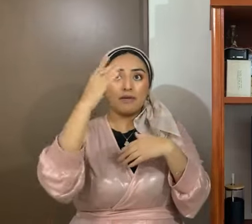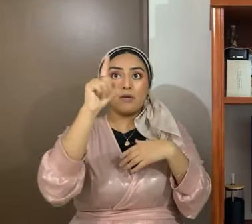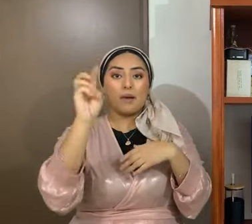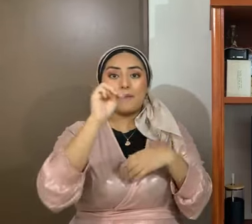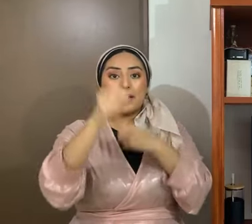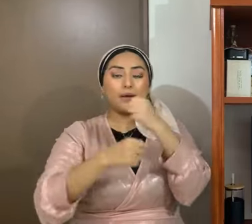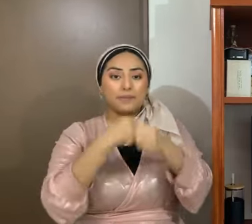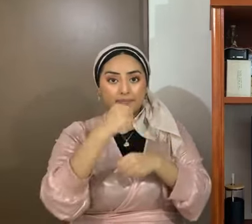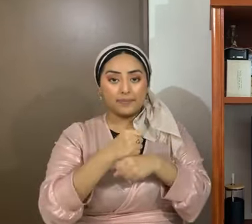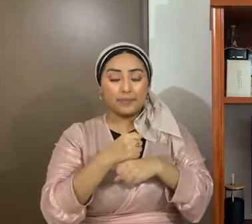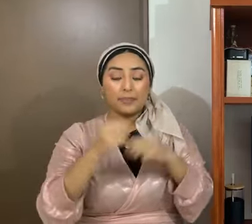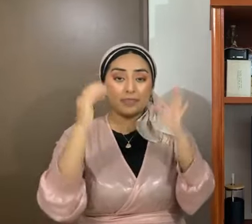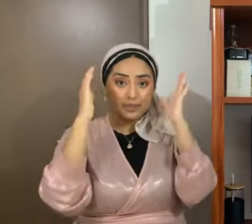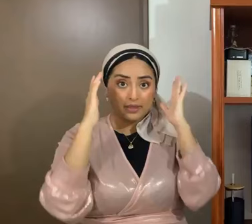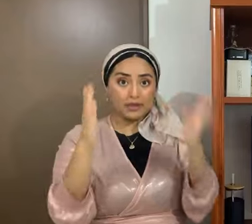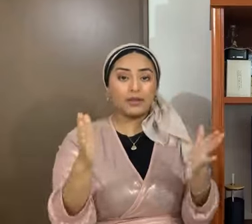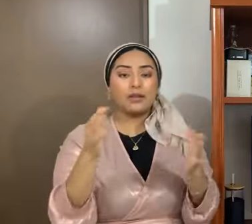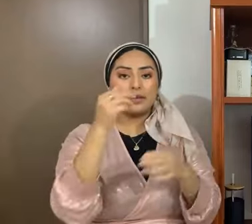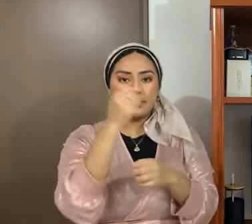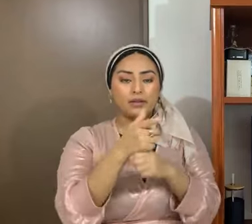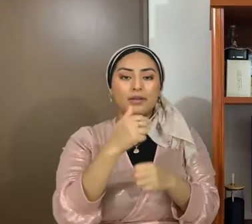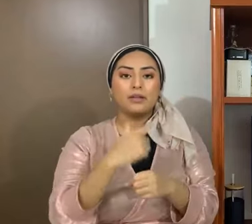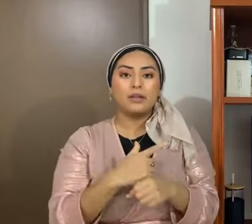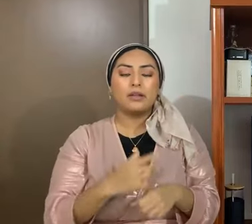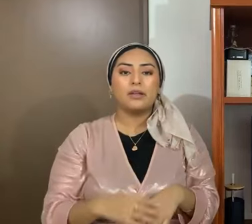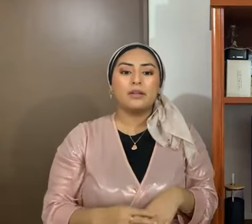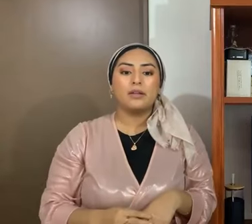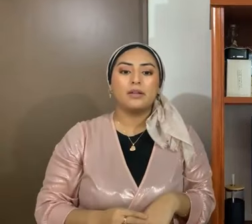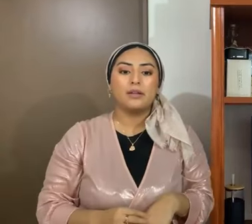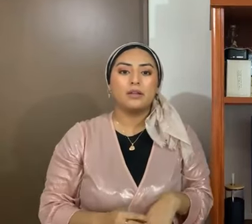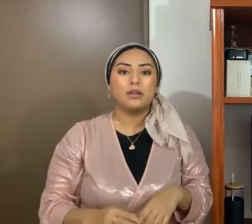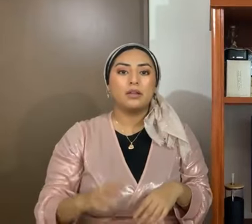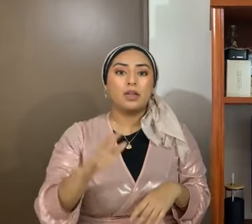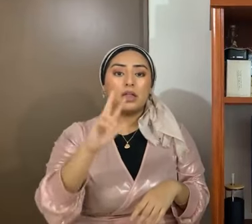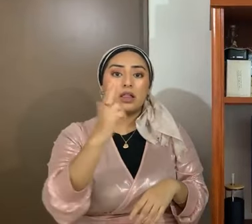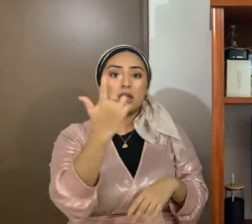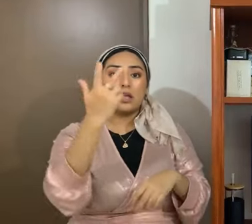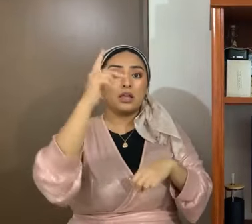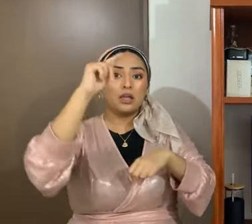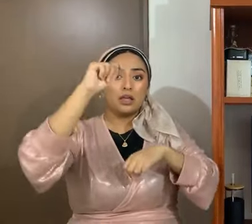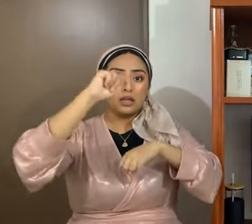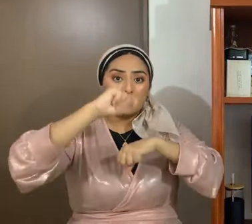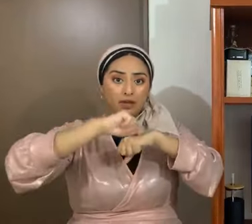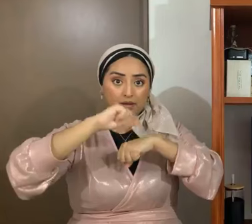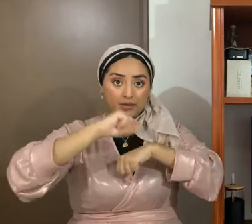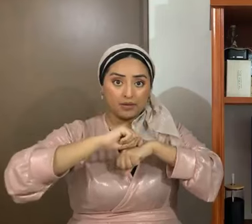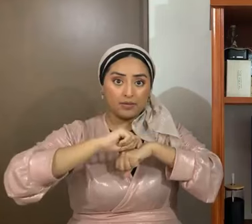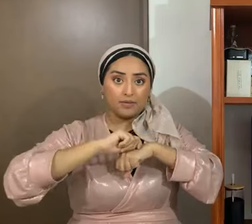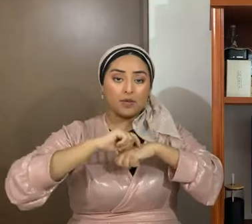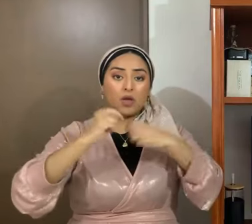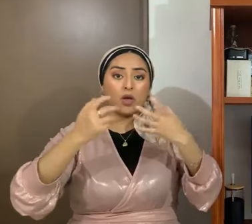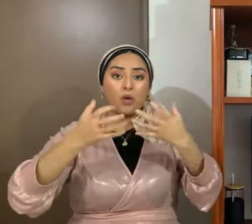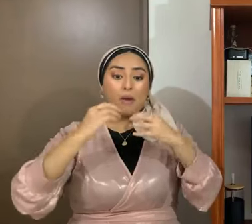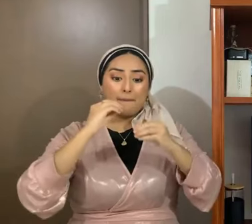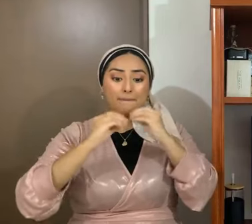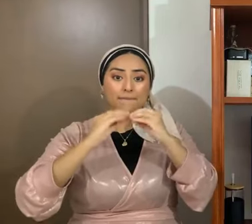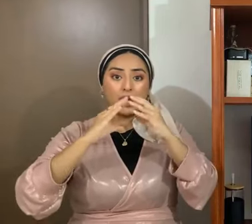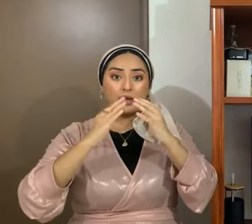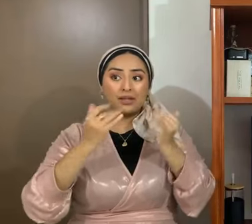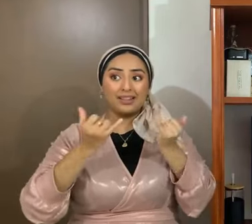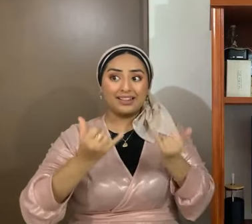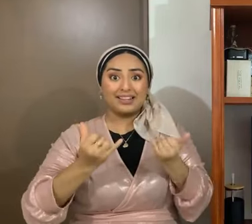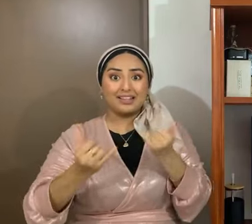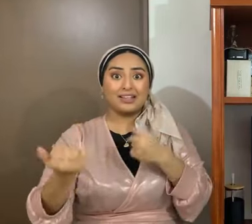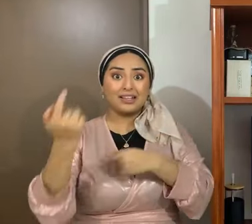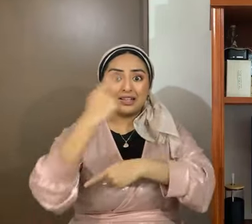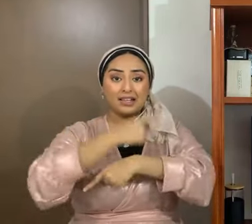milenio. Mucha atención, amados hermanos y hermanas. El tercer templo que quieren construir en estos